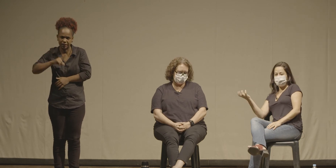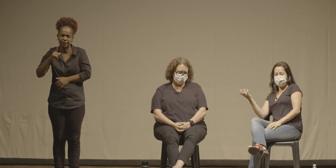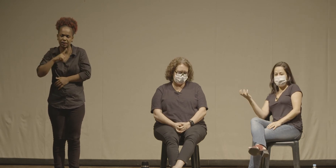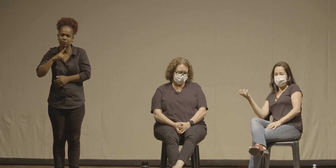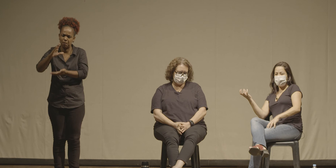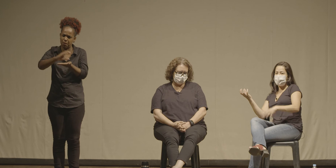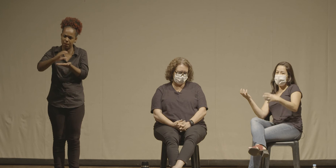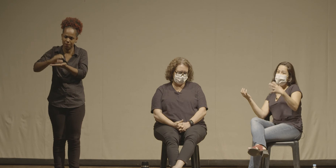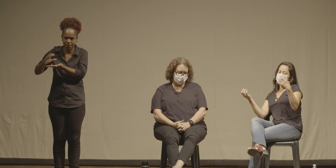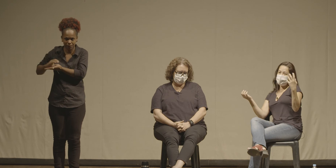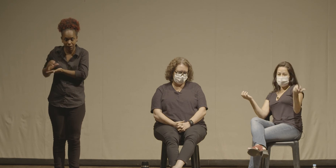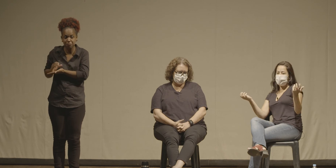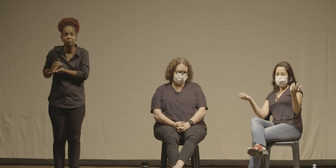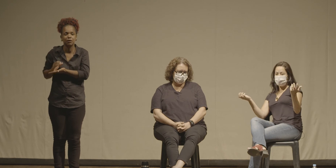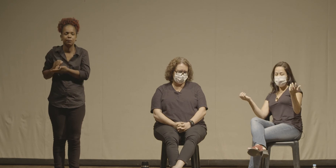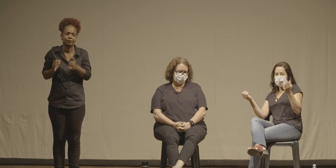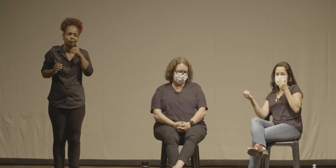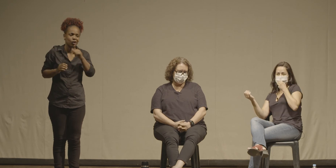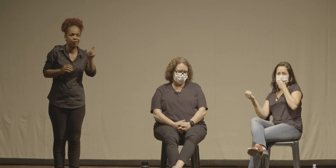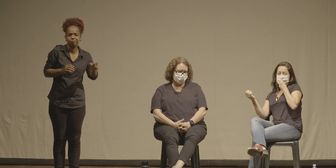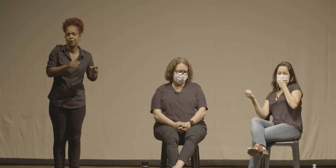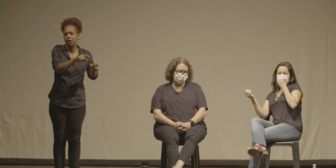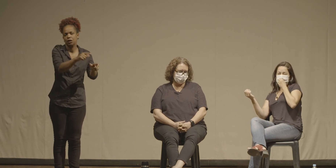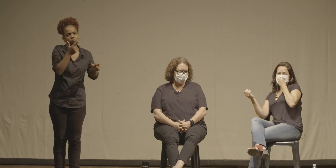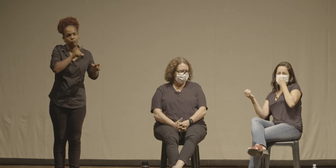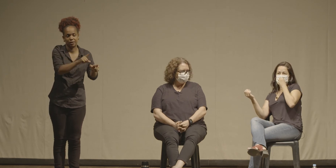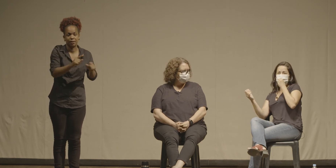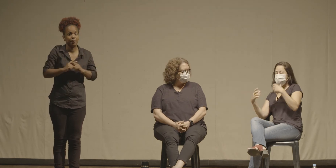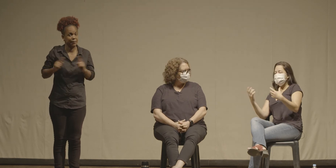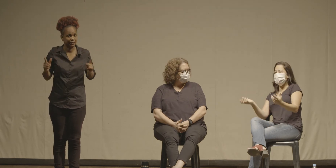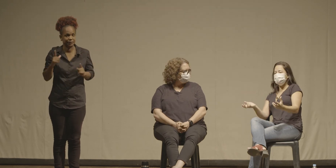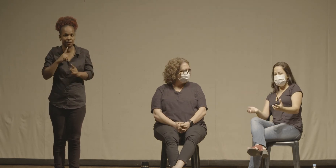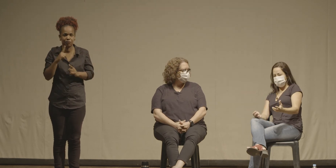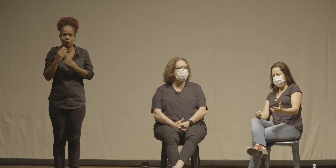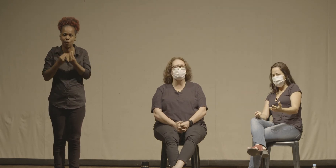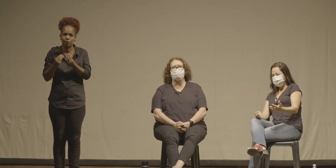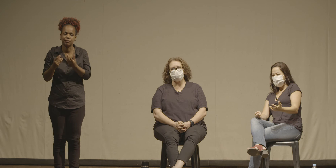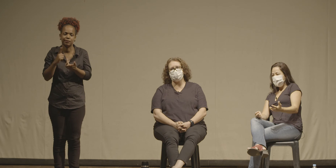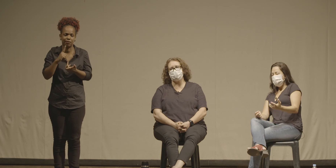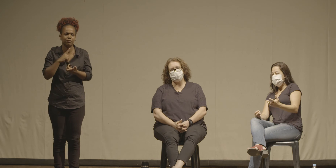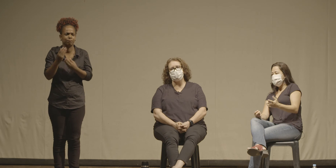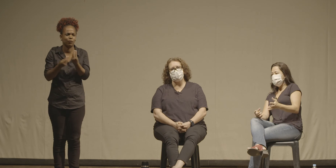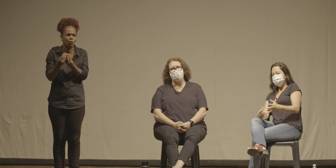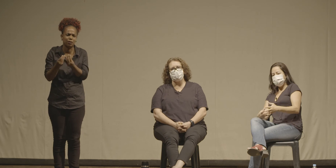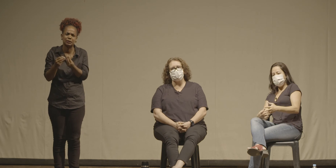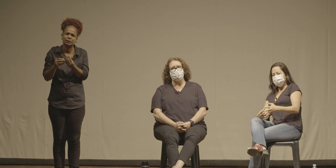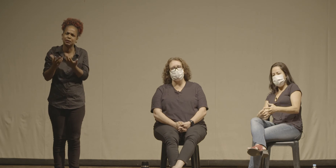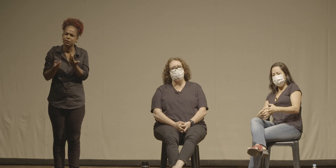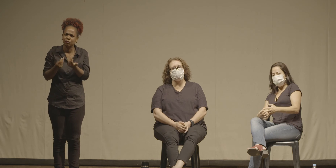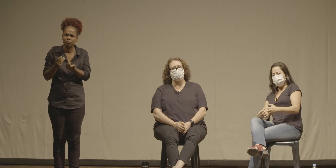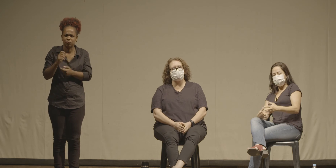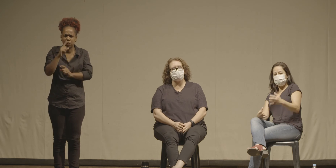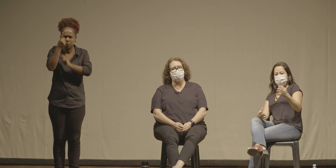gerar através da imagem dele e a mulher não consegue. Só que existe a construção do mito. Como é que você constrói